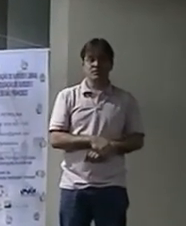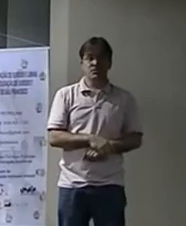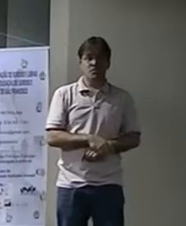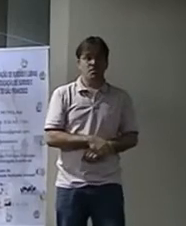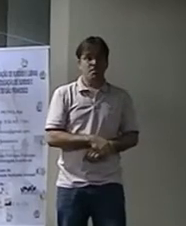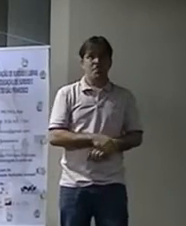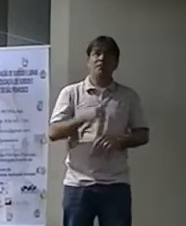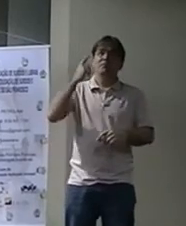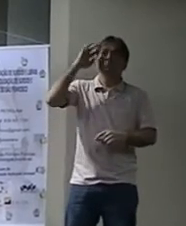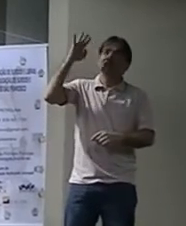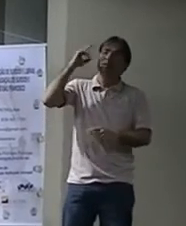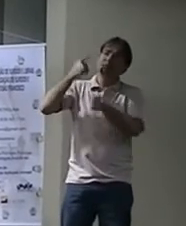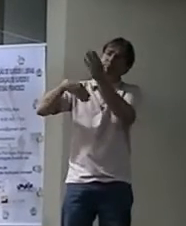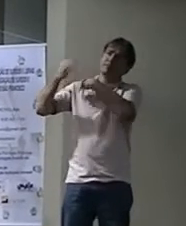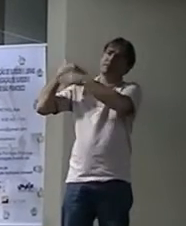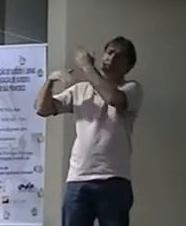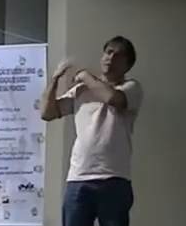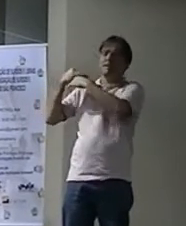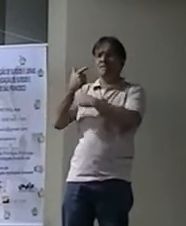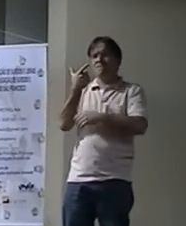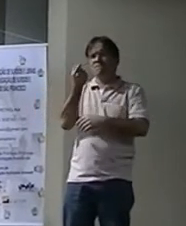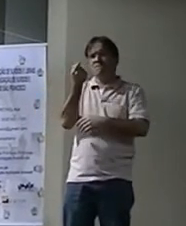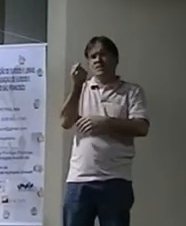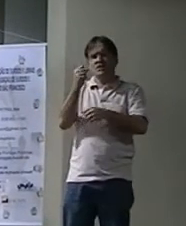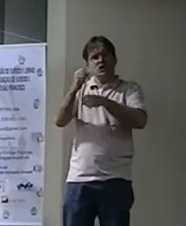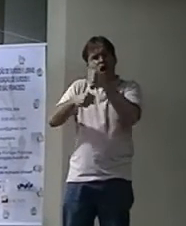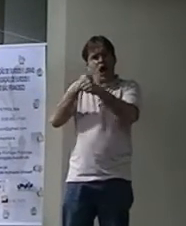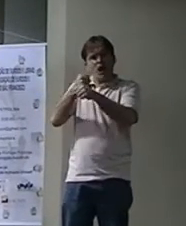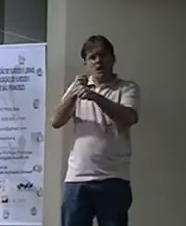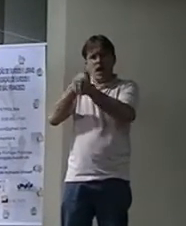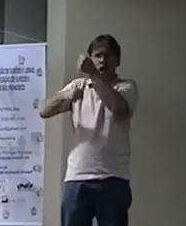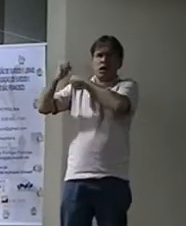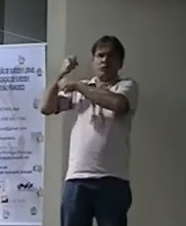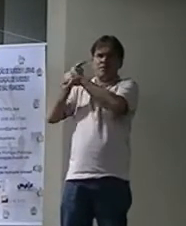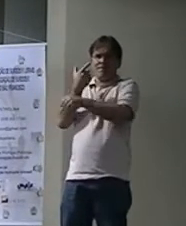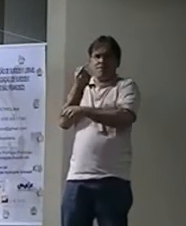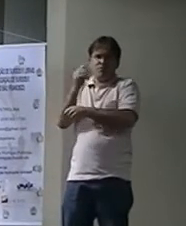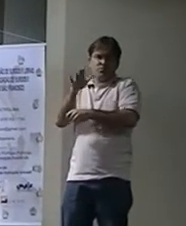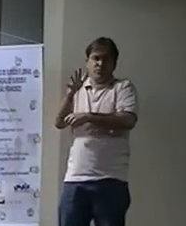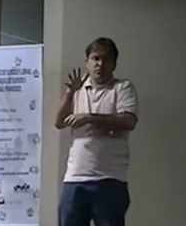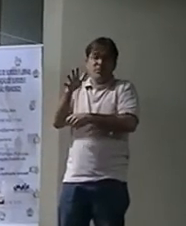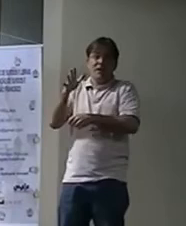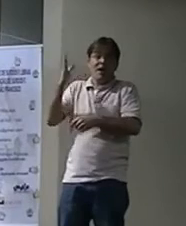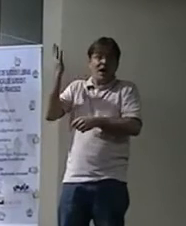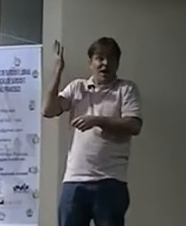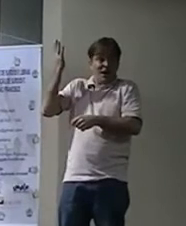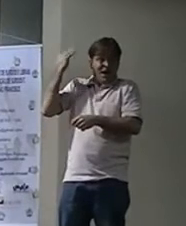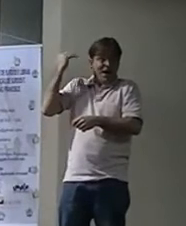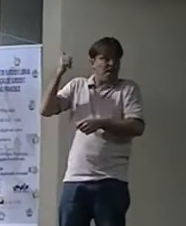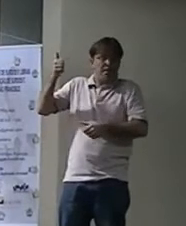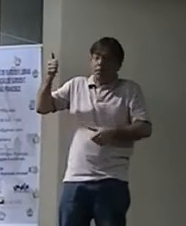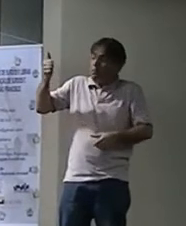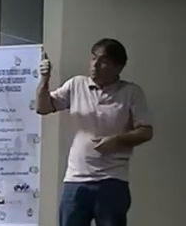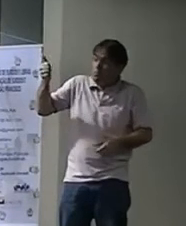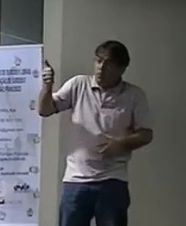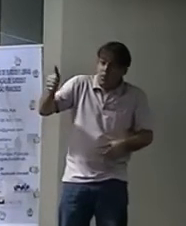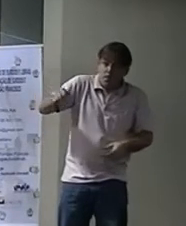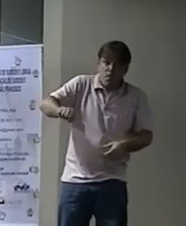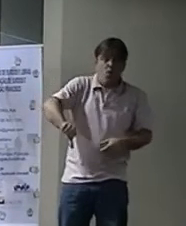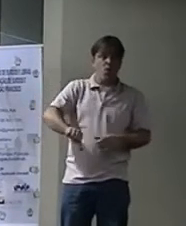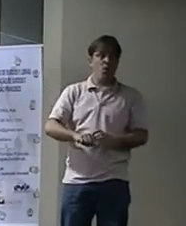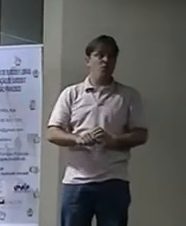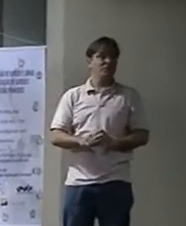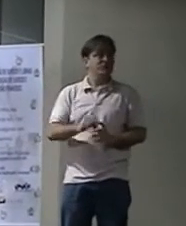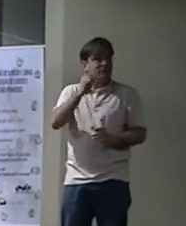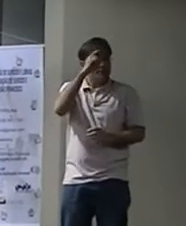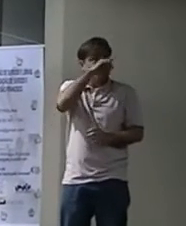vamos pensar nele 20 anos atrás. Era muito pior, era muito mais difícil. Que na verdade foi